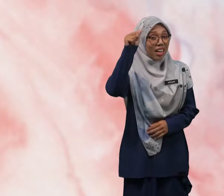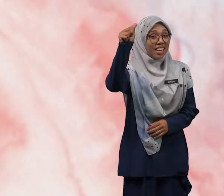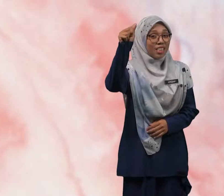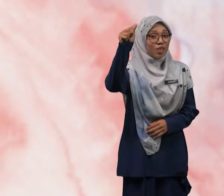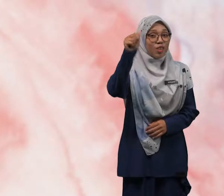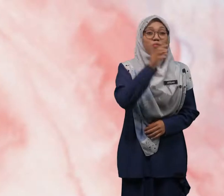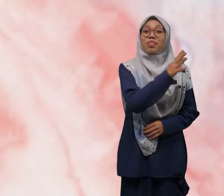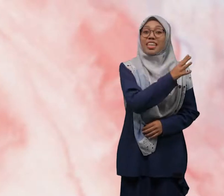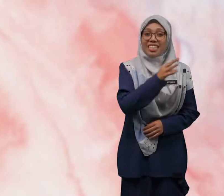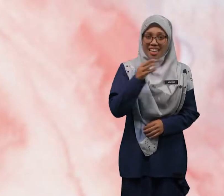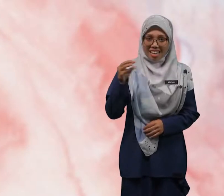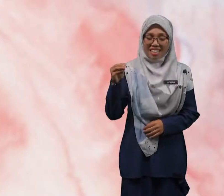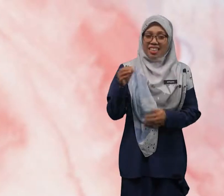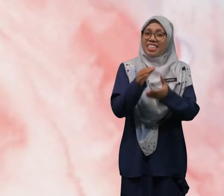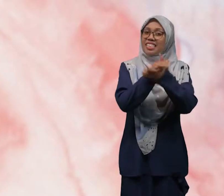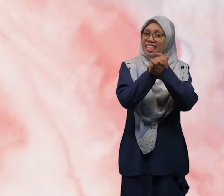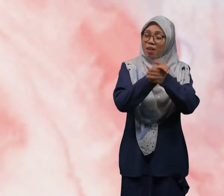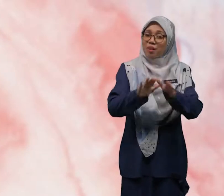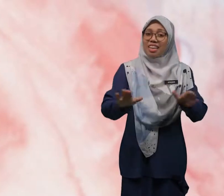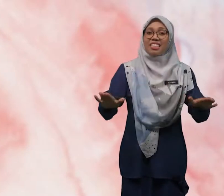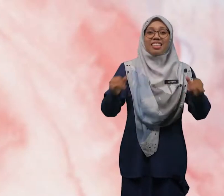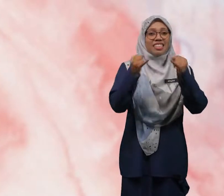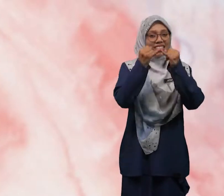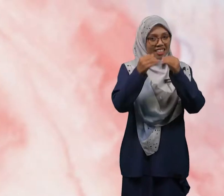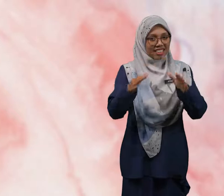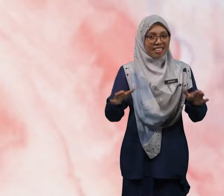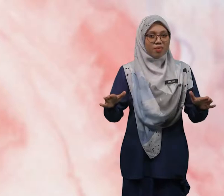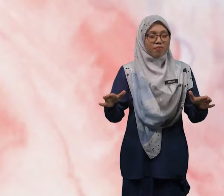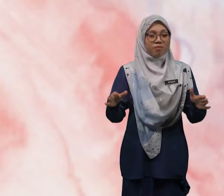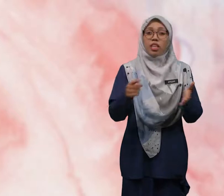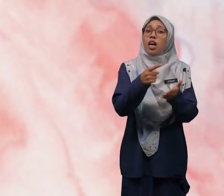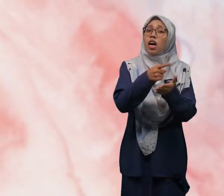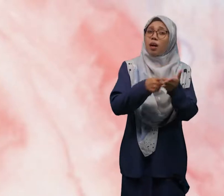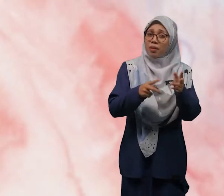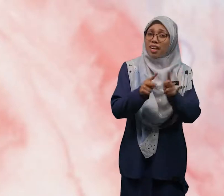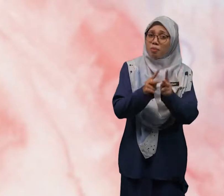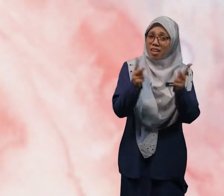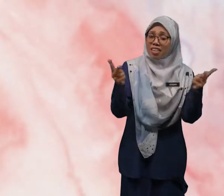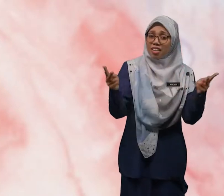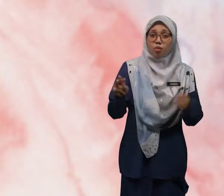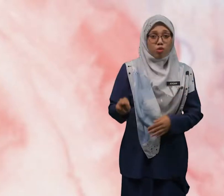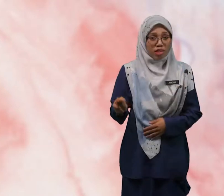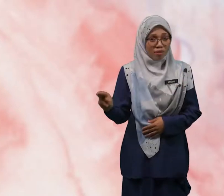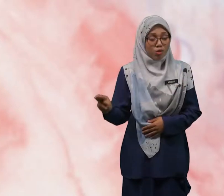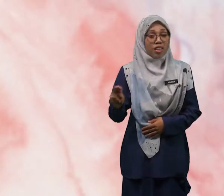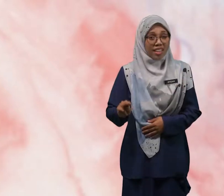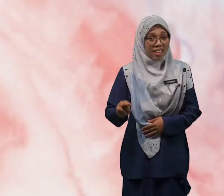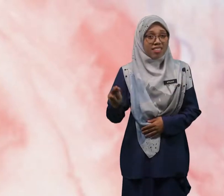assalamualaikum dan selamat sejahtera Apa kabar murid-murid